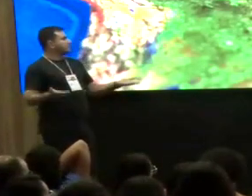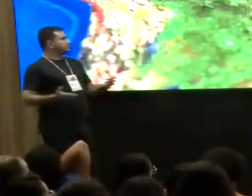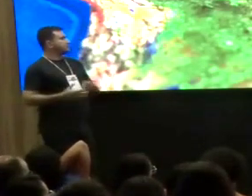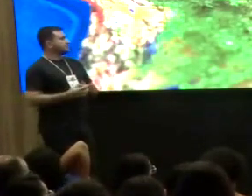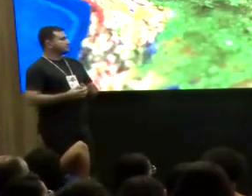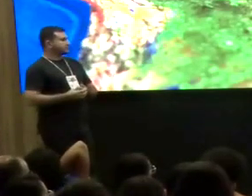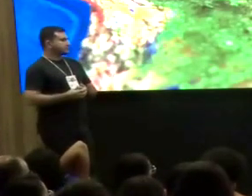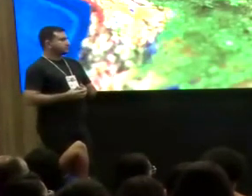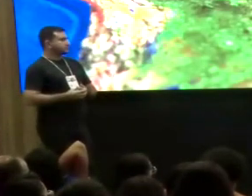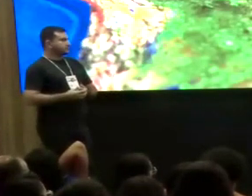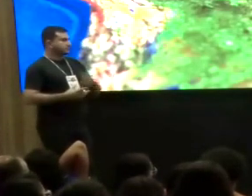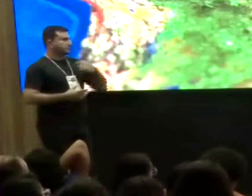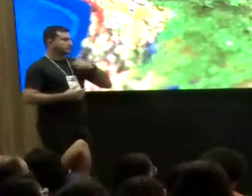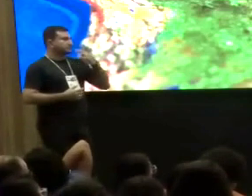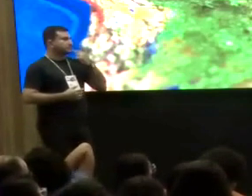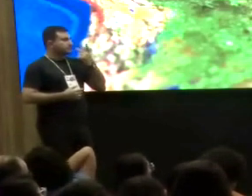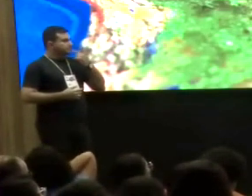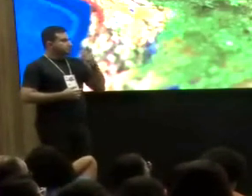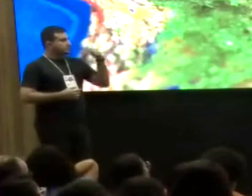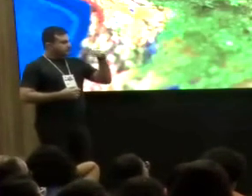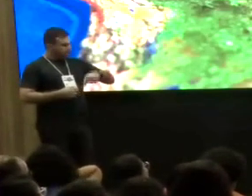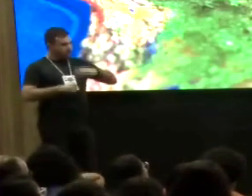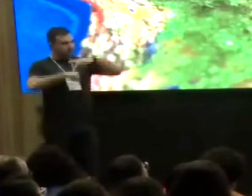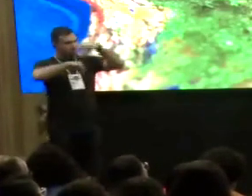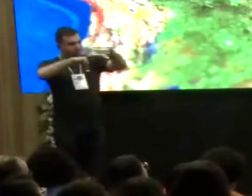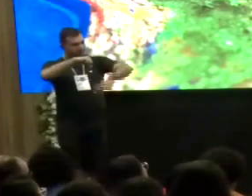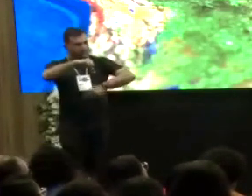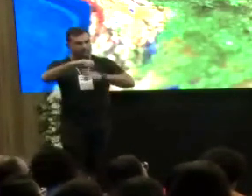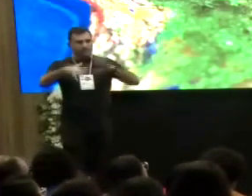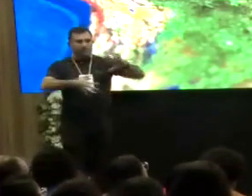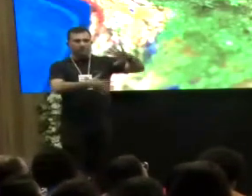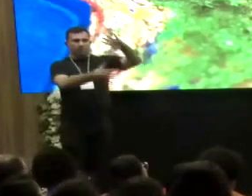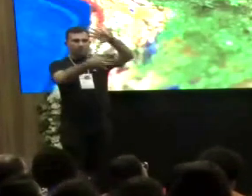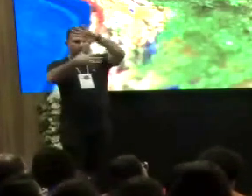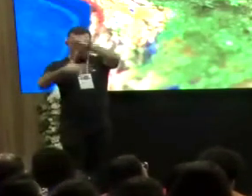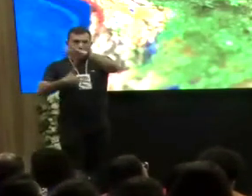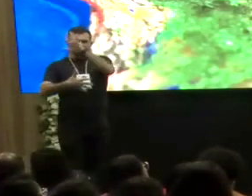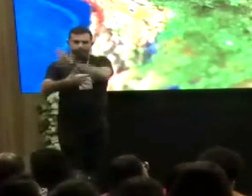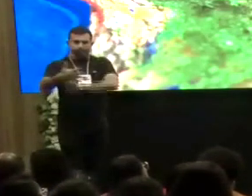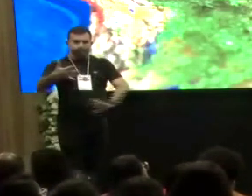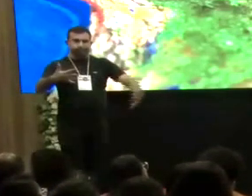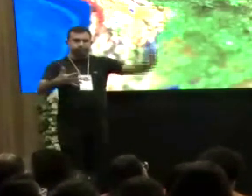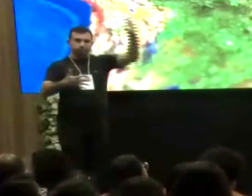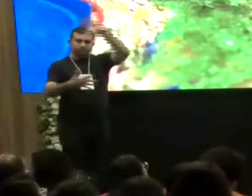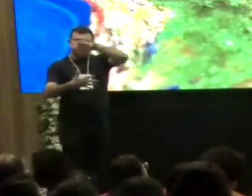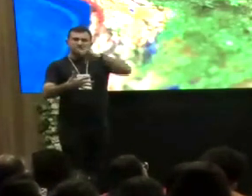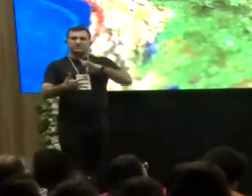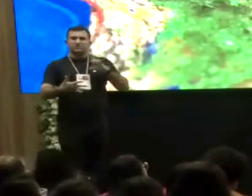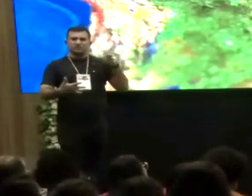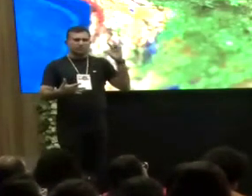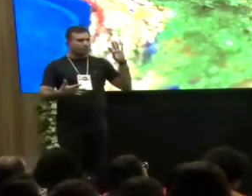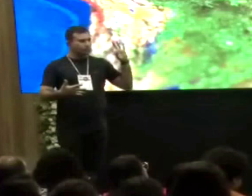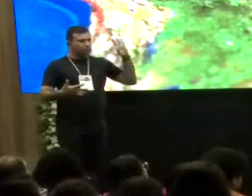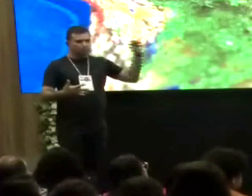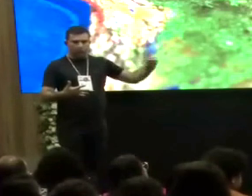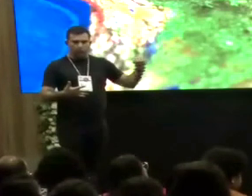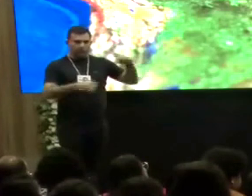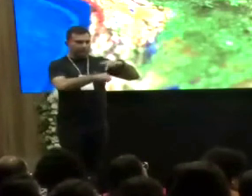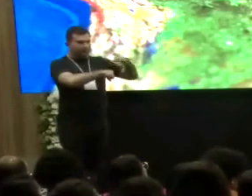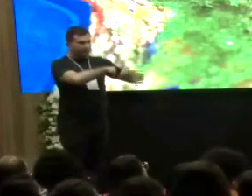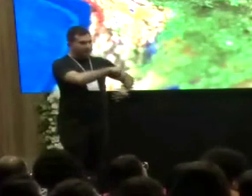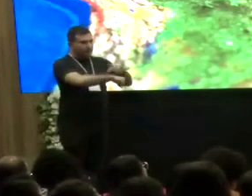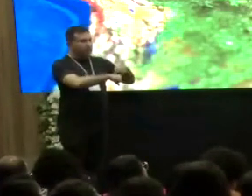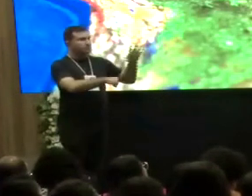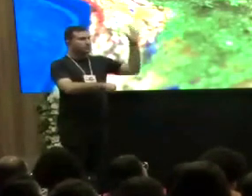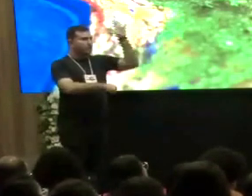estou falando de um país continental que cabe todos os países da Europa